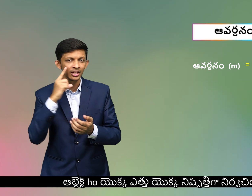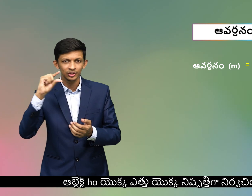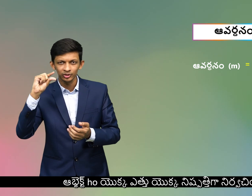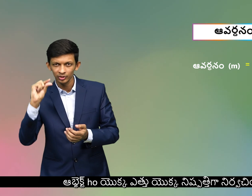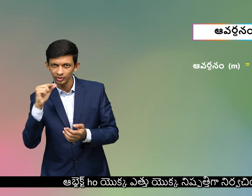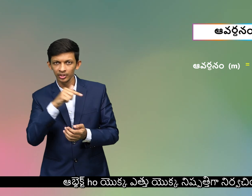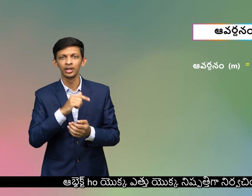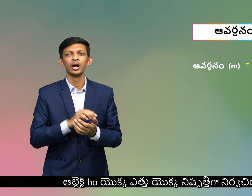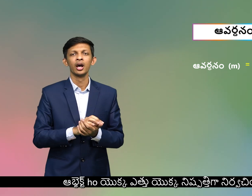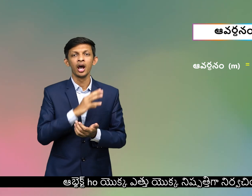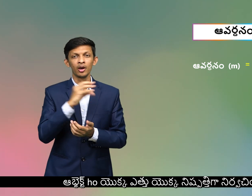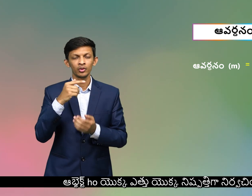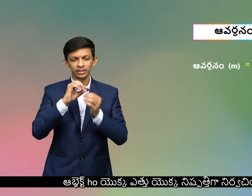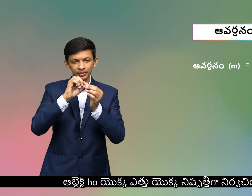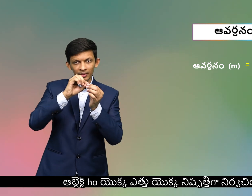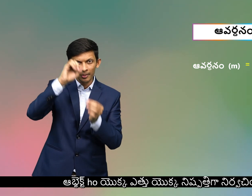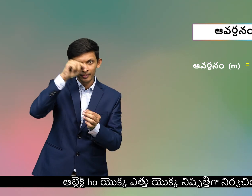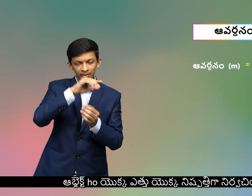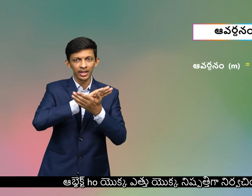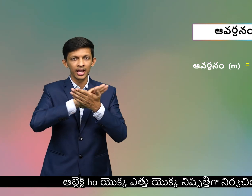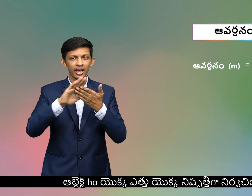ఎత్తు నిష్పత్తిగా నిర్వచించబడింది.